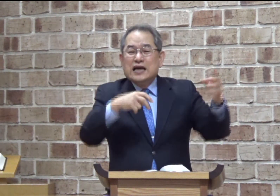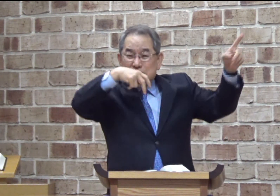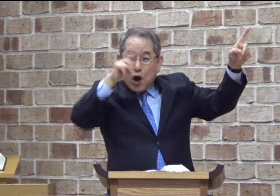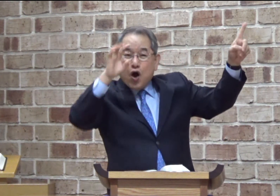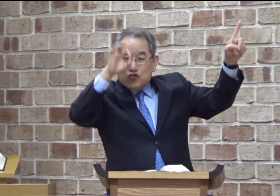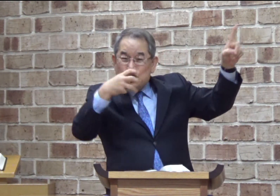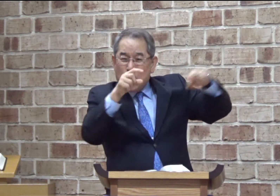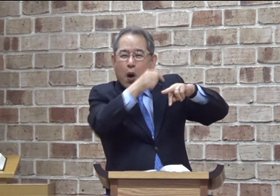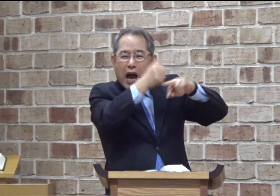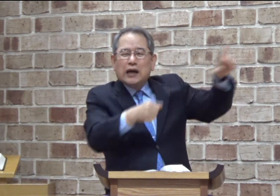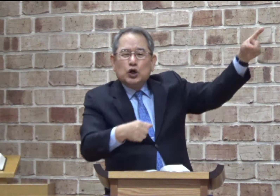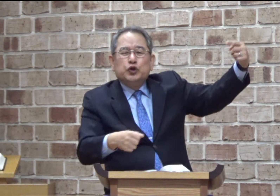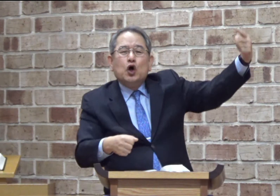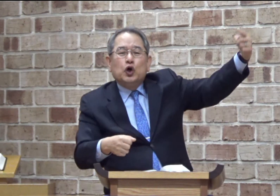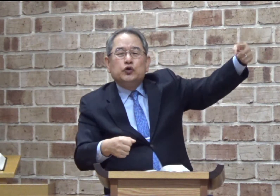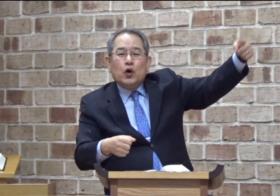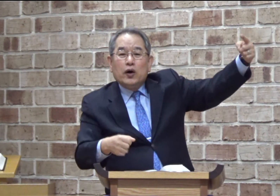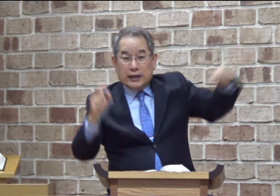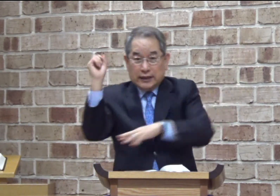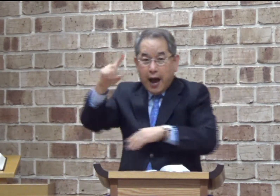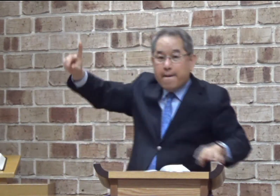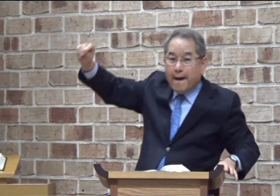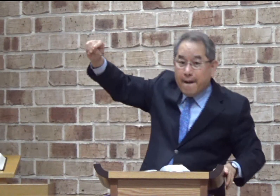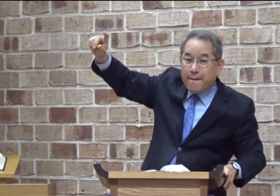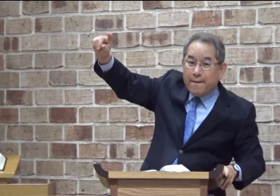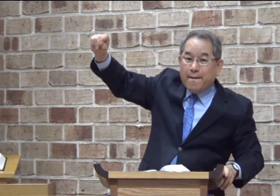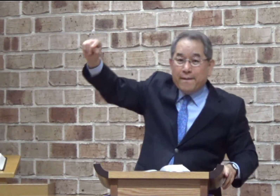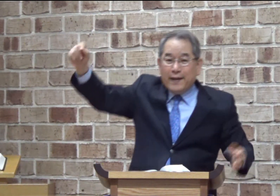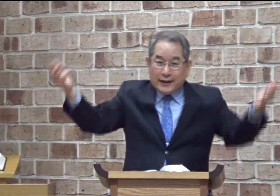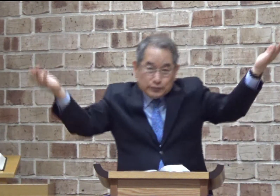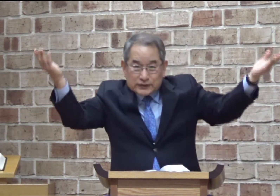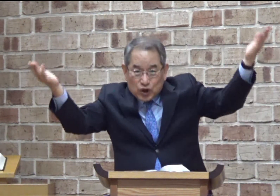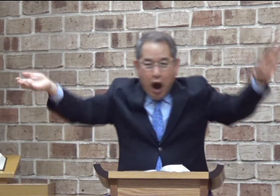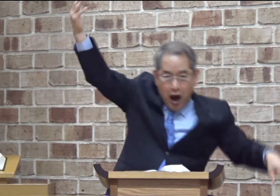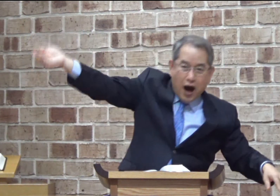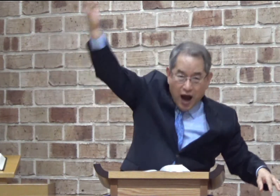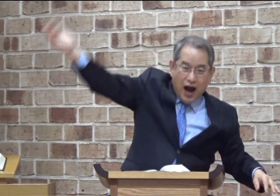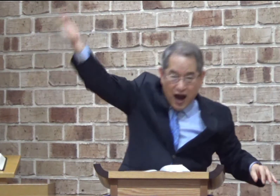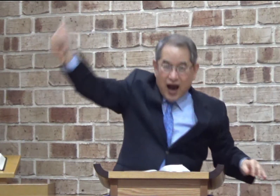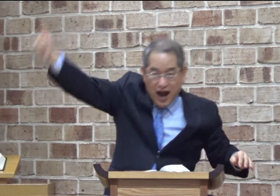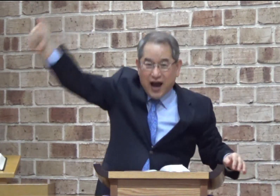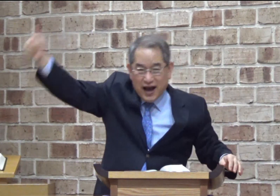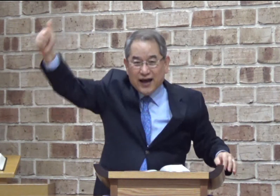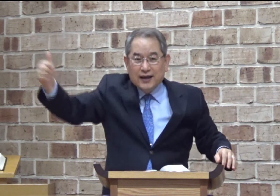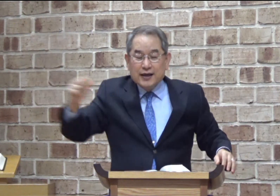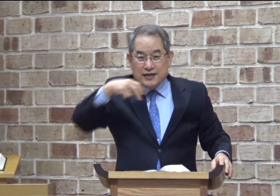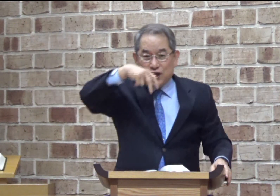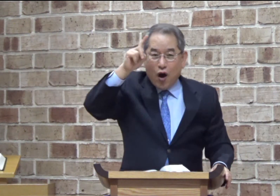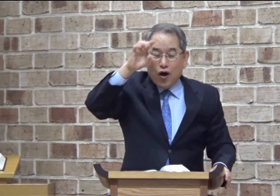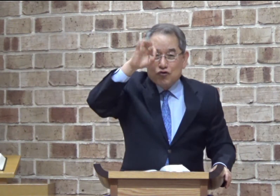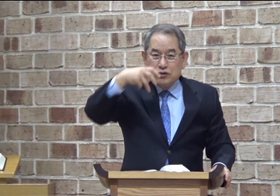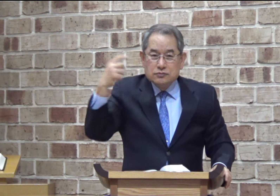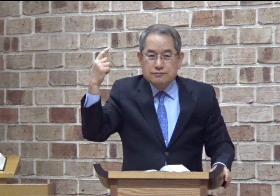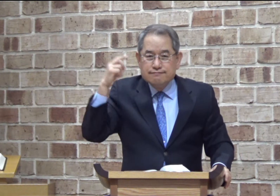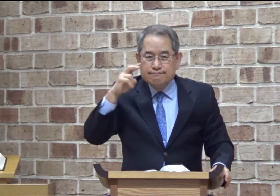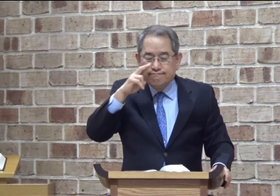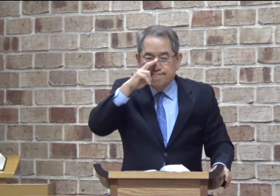골리앗을 무찌른 후에 여자들이 사울왕은